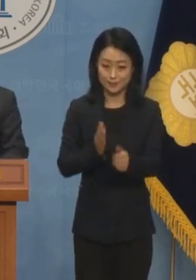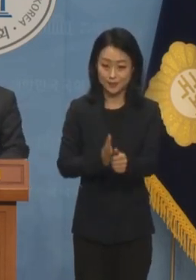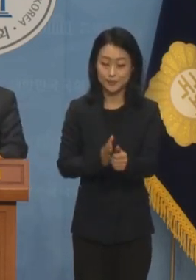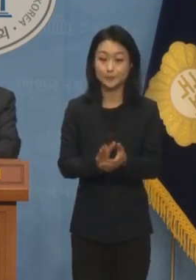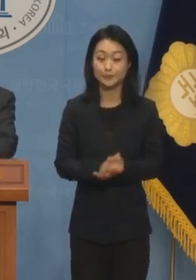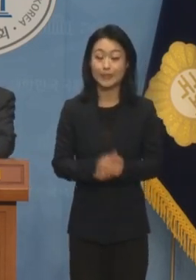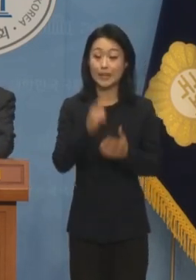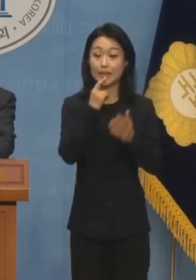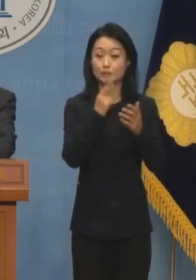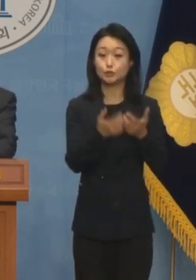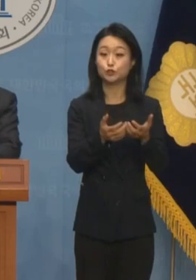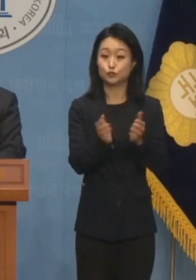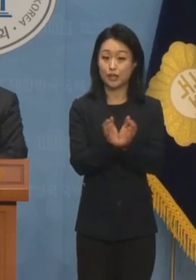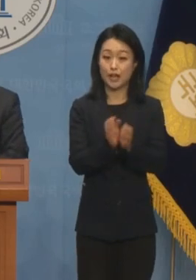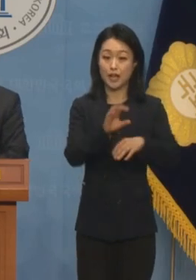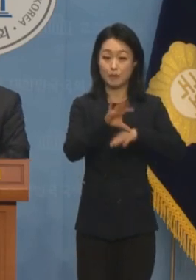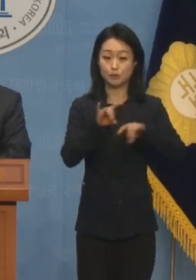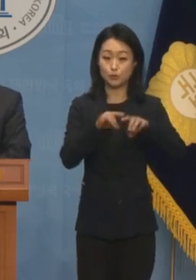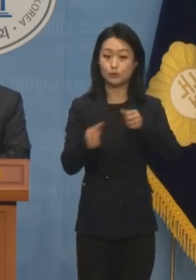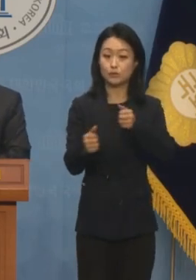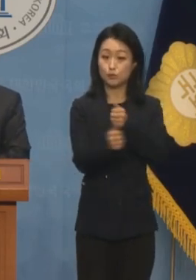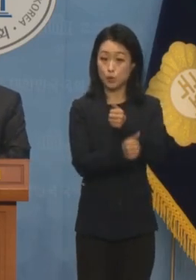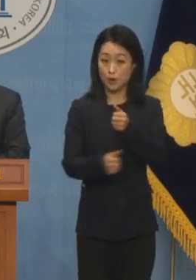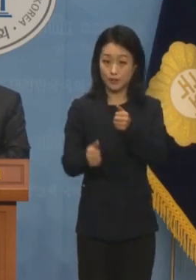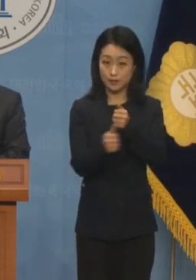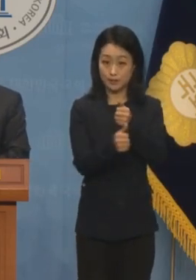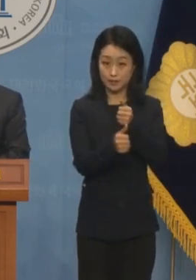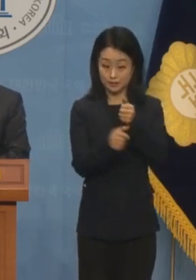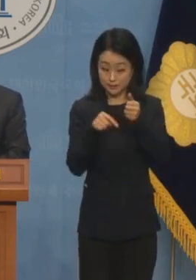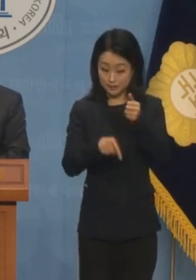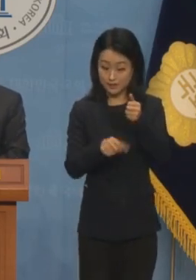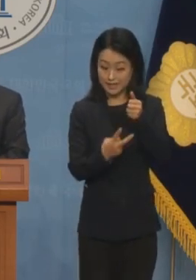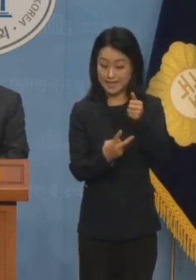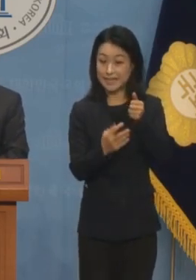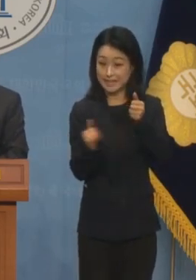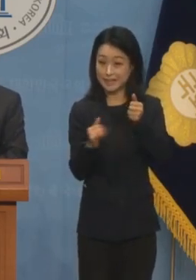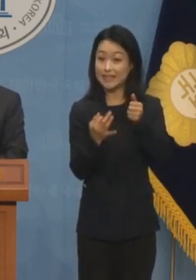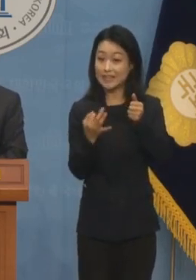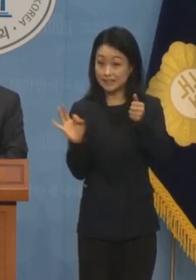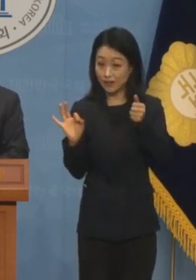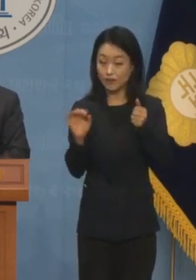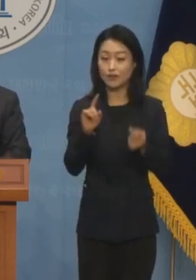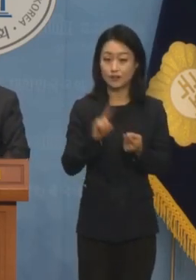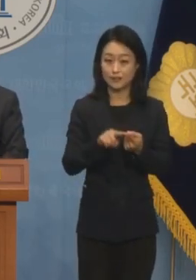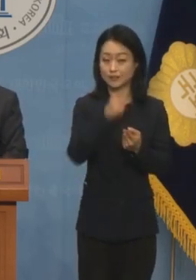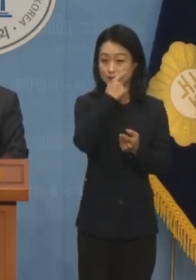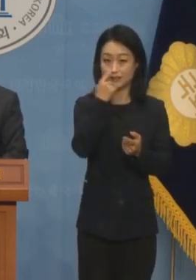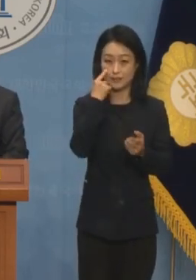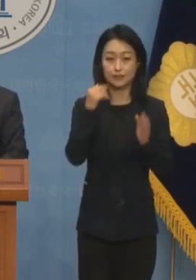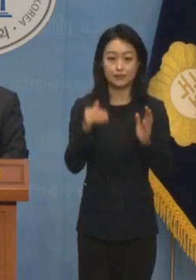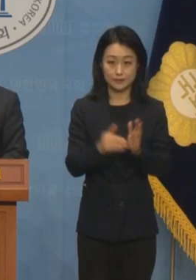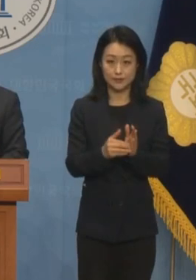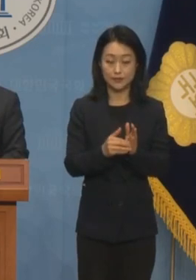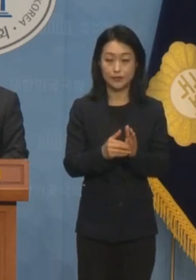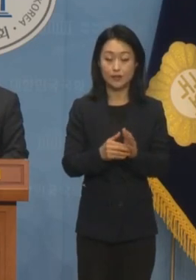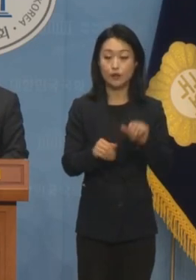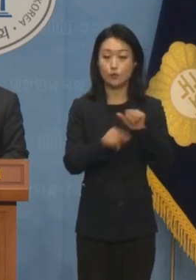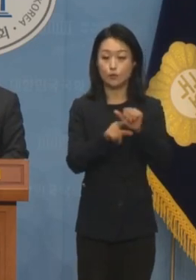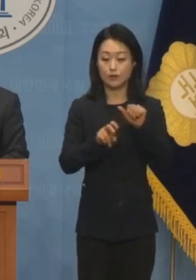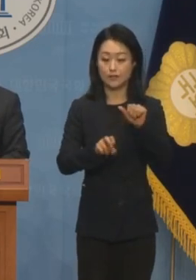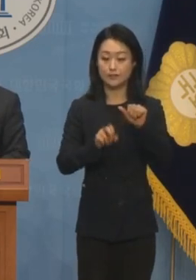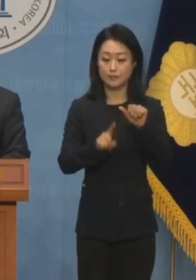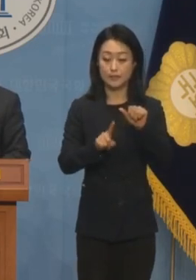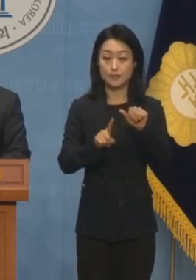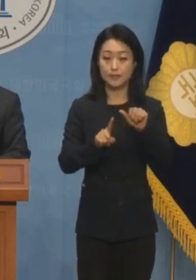민주당이 방통위 2인 체제를 인정한 증거가 또다시 드러났습니다. 지난 5월